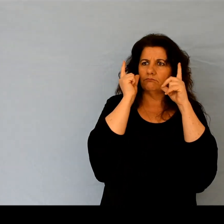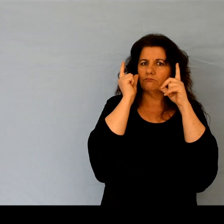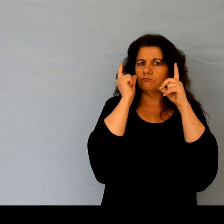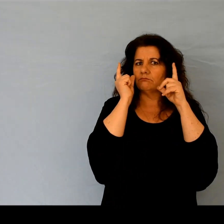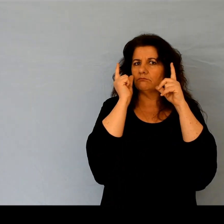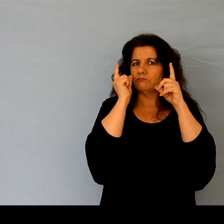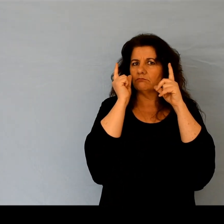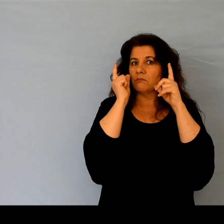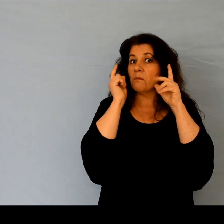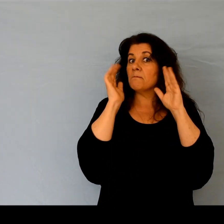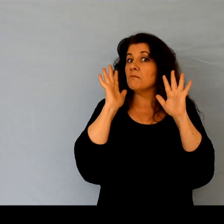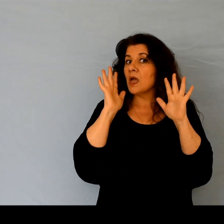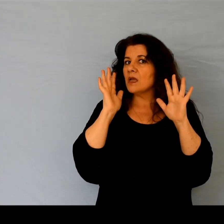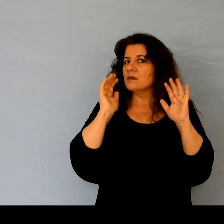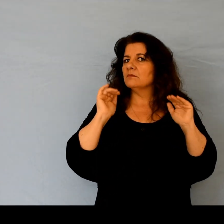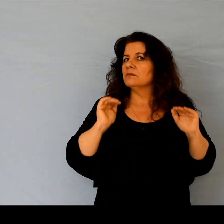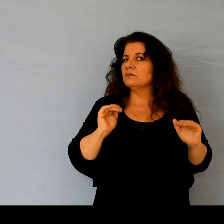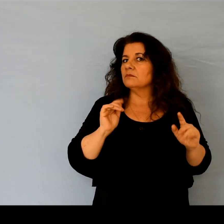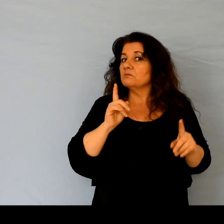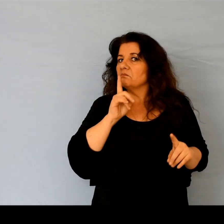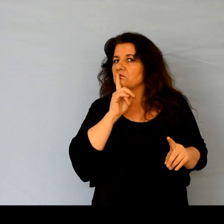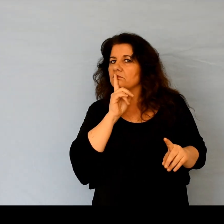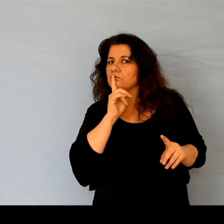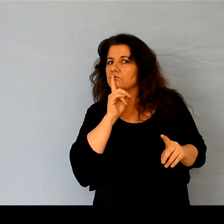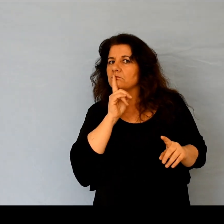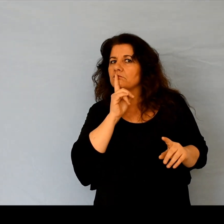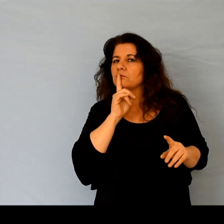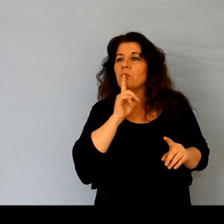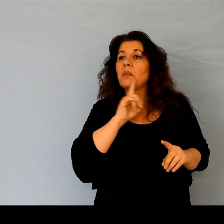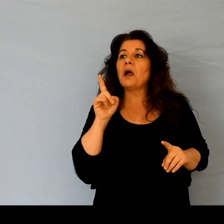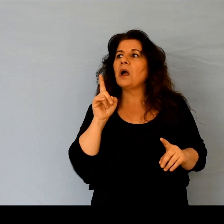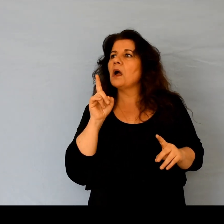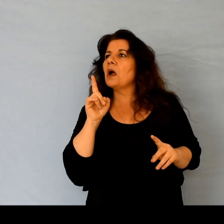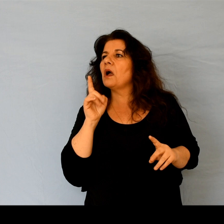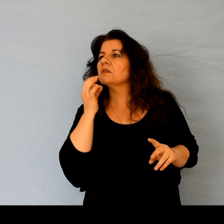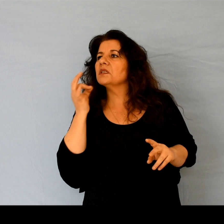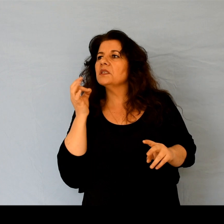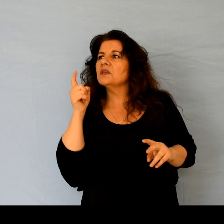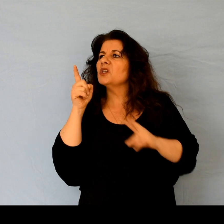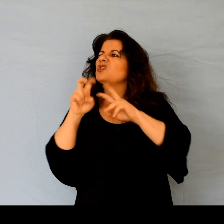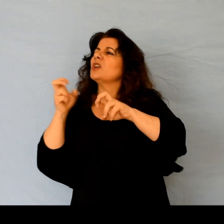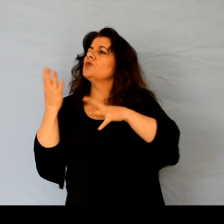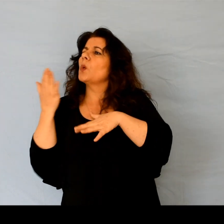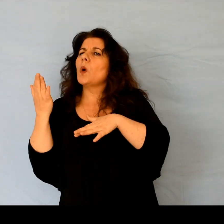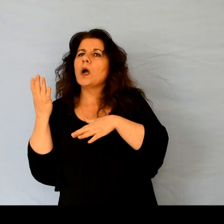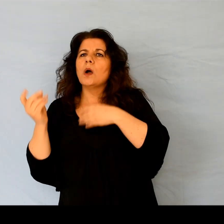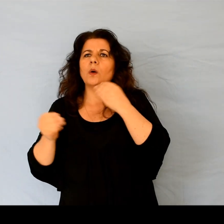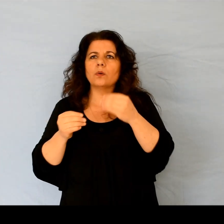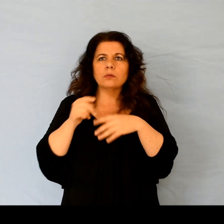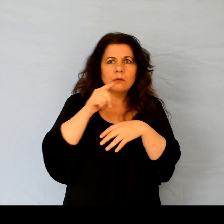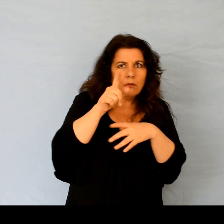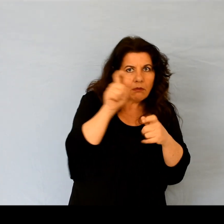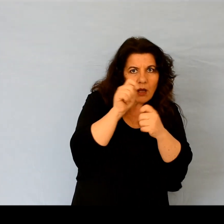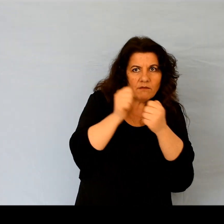Pourtant, aucun ne lui dit « Que cherches-tu » ou bien « Pourquoi parles-tu avec elle ?»